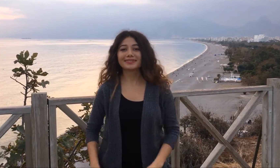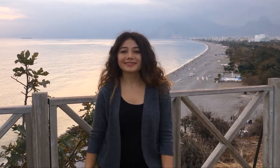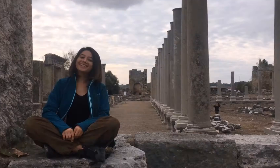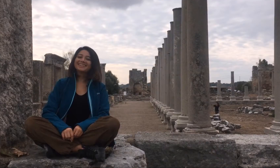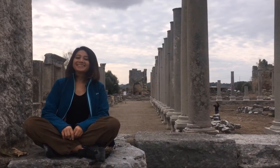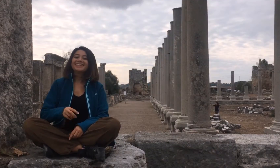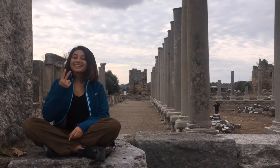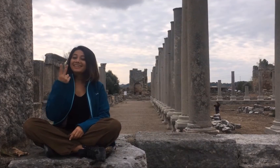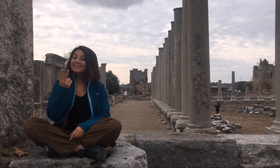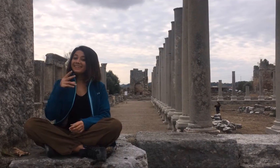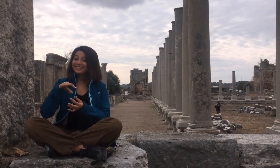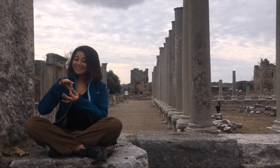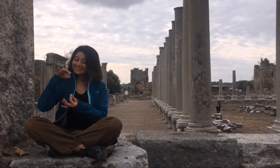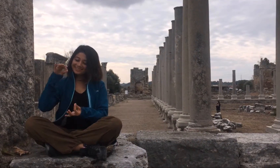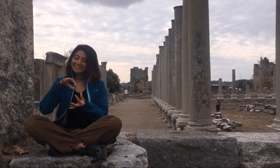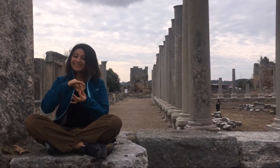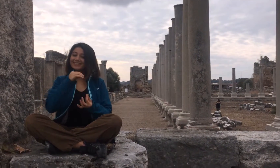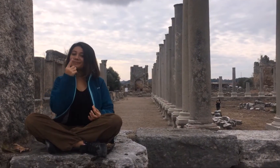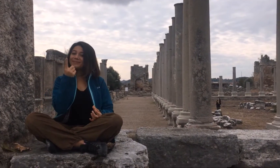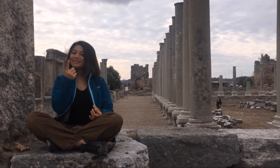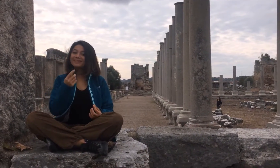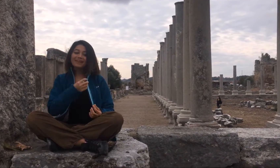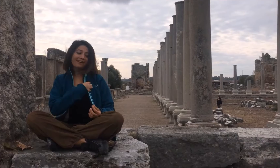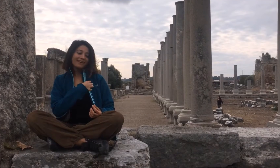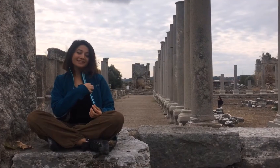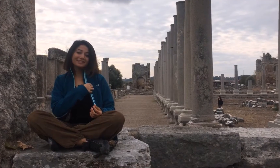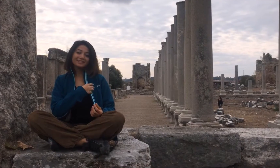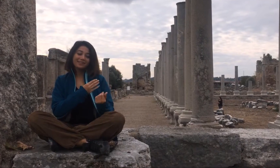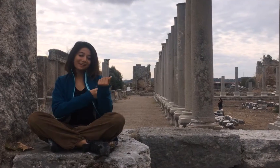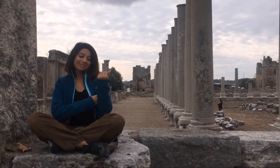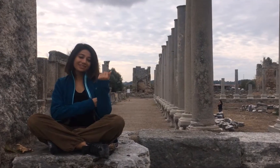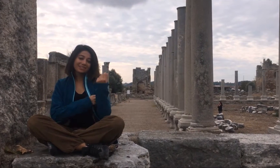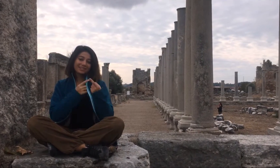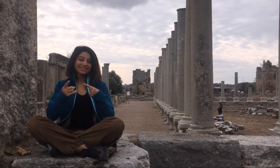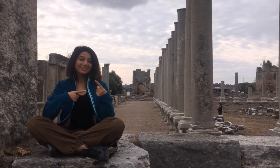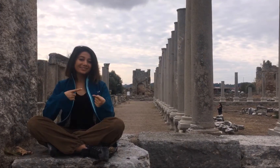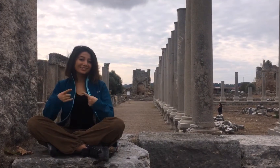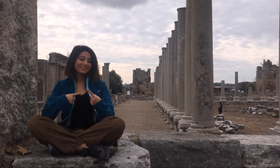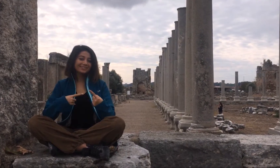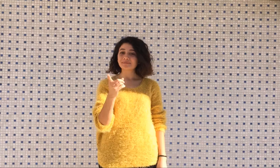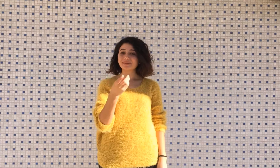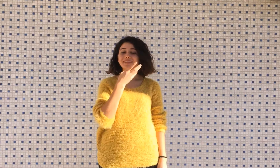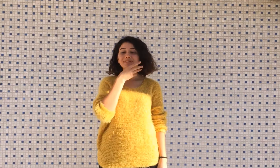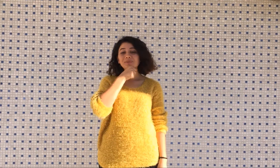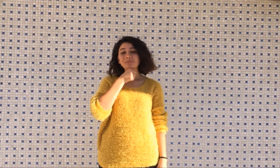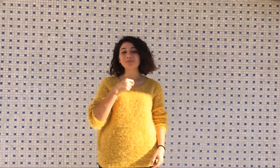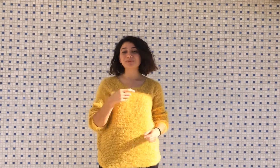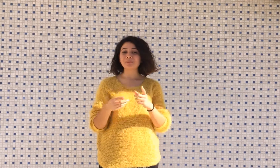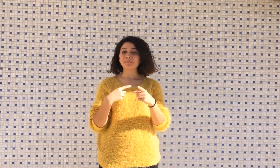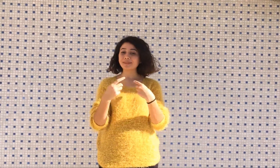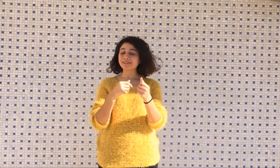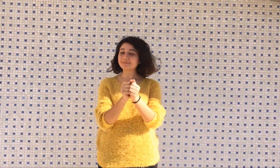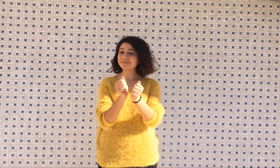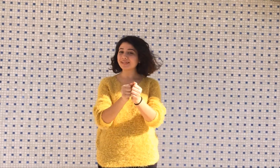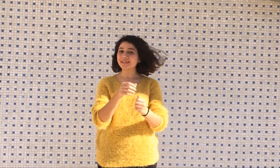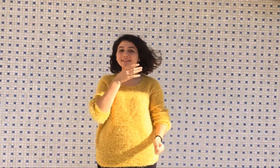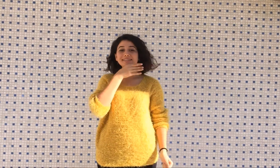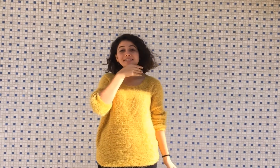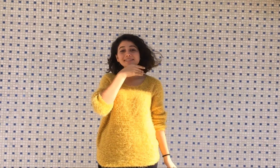hayatımdasın. İki kişilik bir aşıklar şehriyiz. Bir ömür benimle